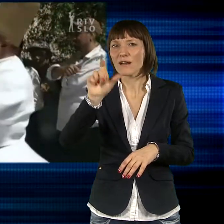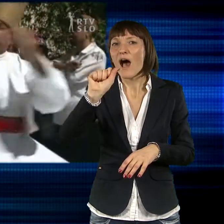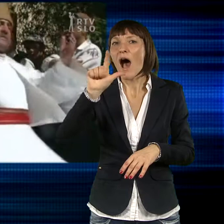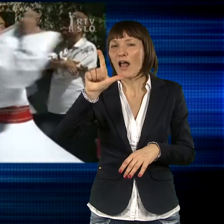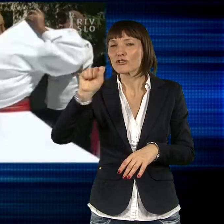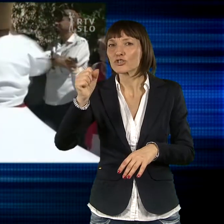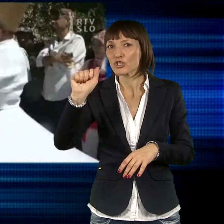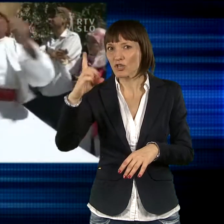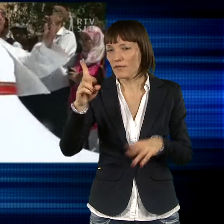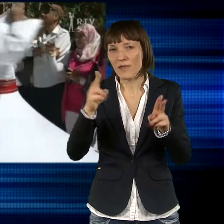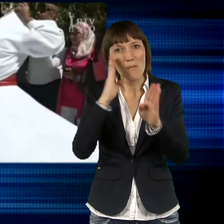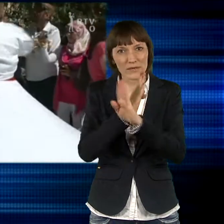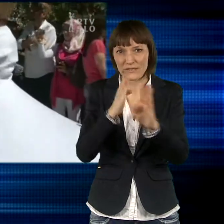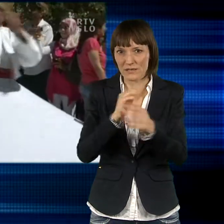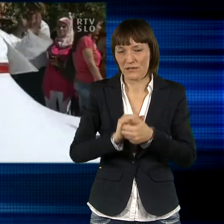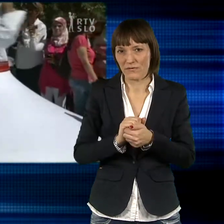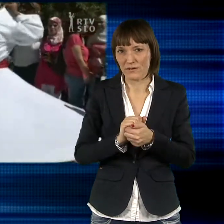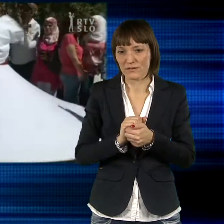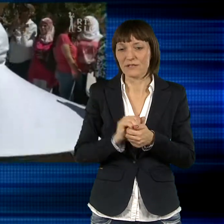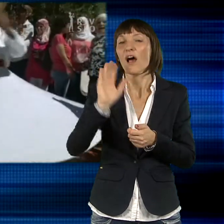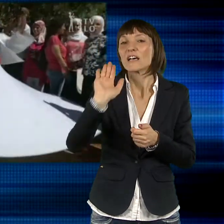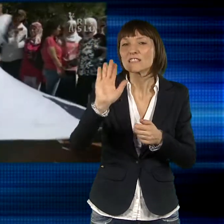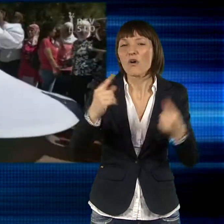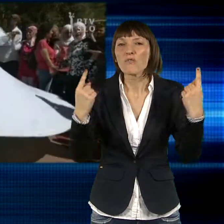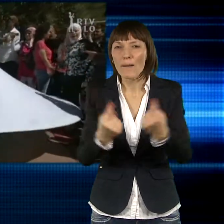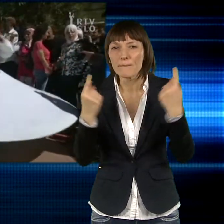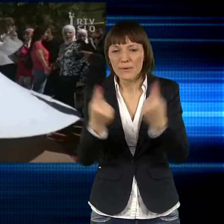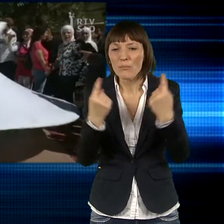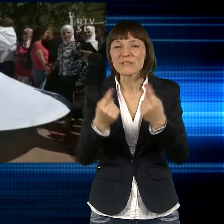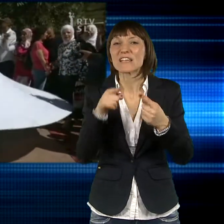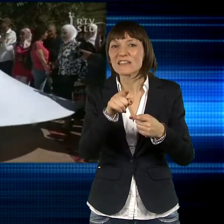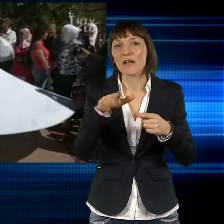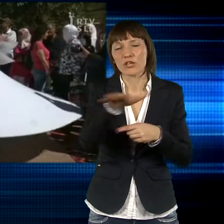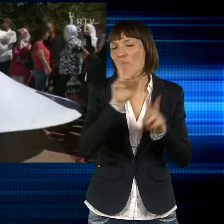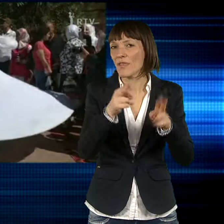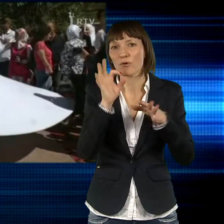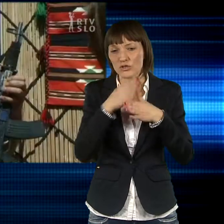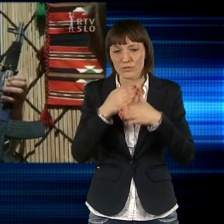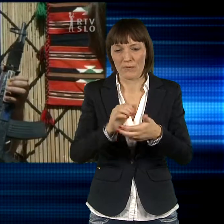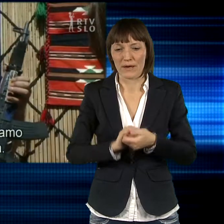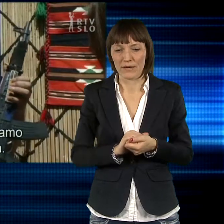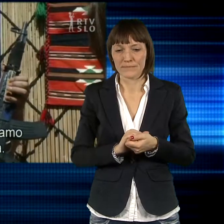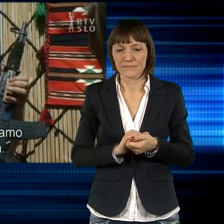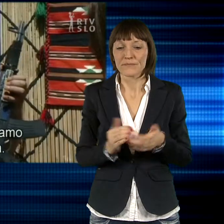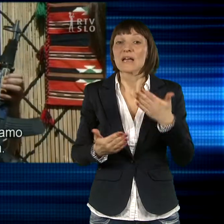more skrivati. Kljub vsemu njegova stran izvaja tako imenovano turistično promocijo uničene dežele.